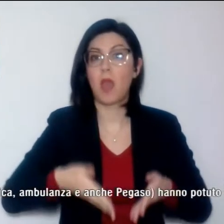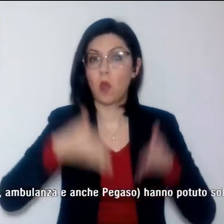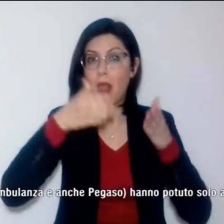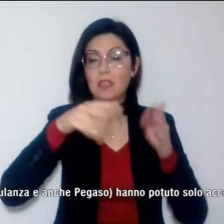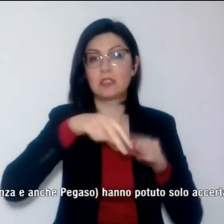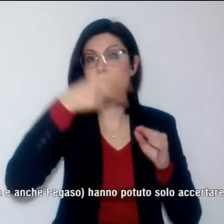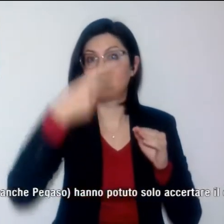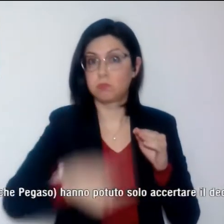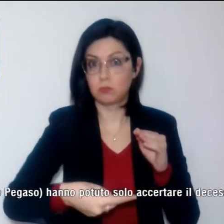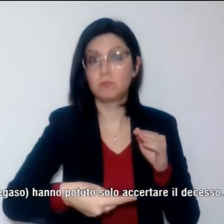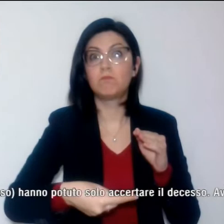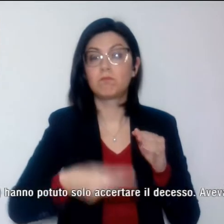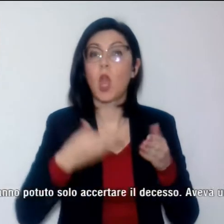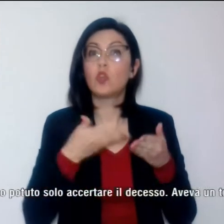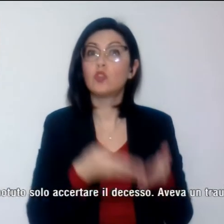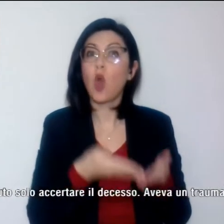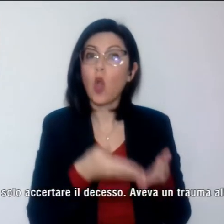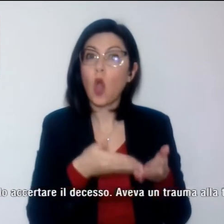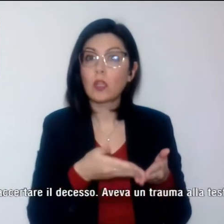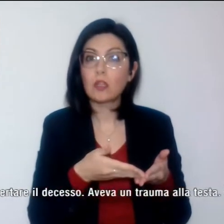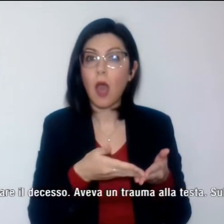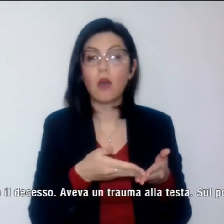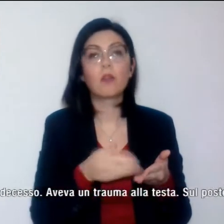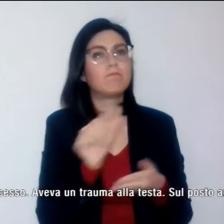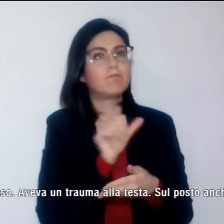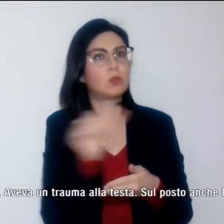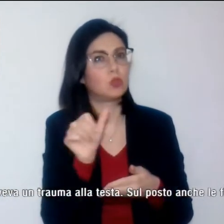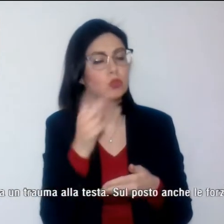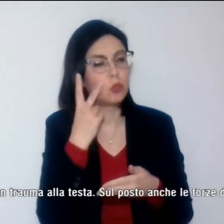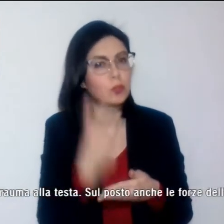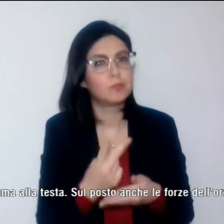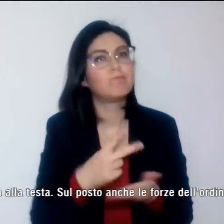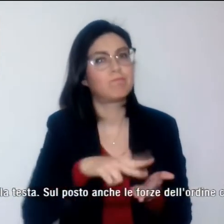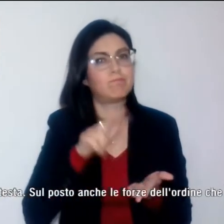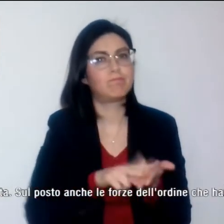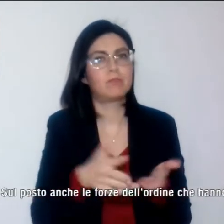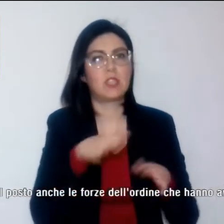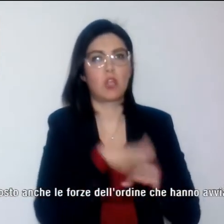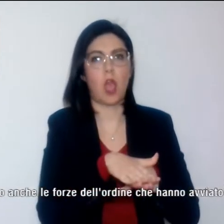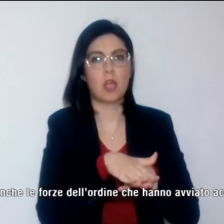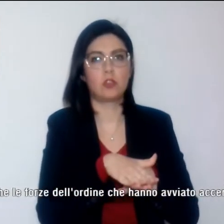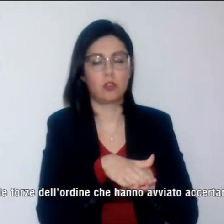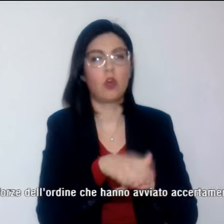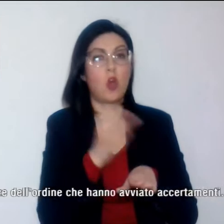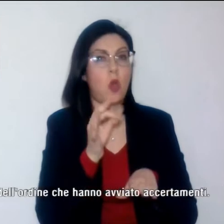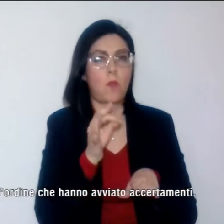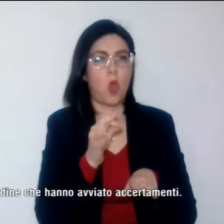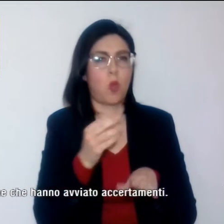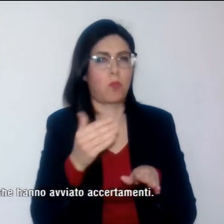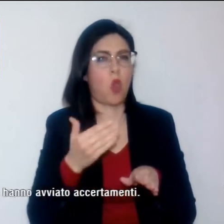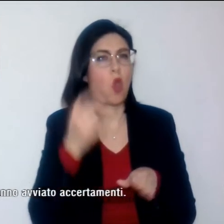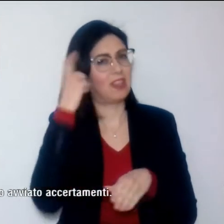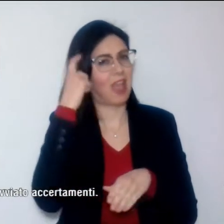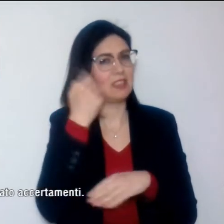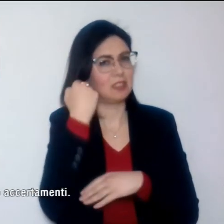soccorritori hanno potuto solo accertare il decesso aveva infatti un trauma gravissimo alla testa